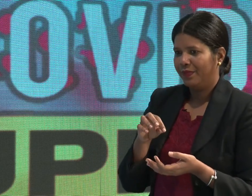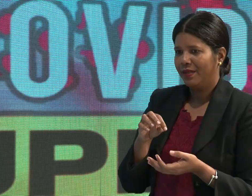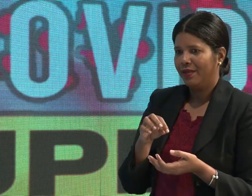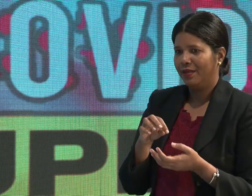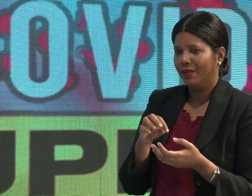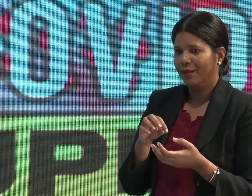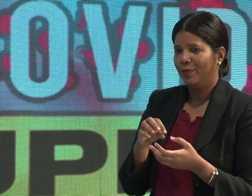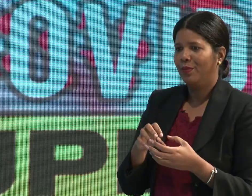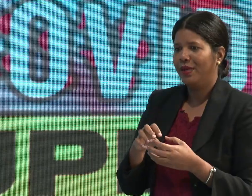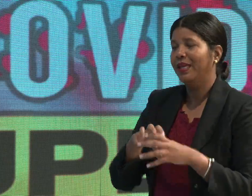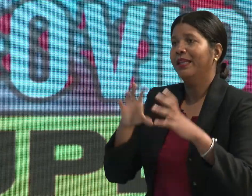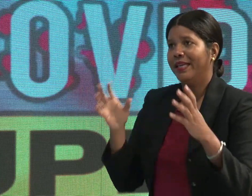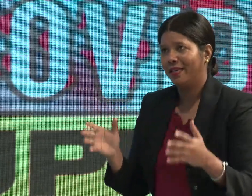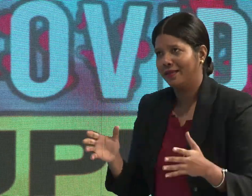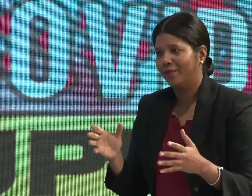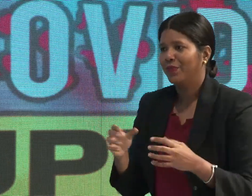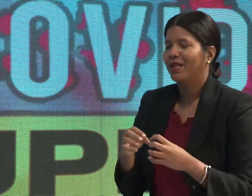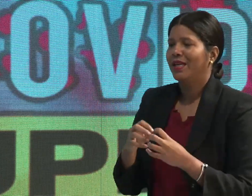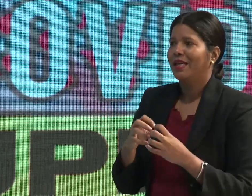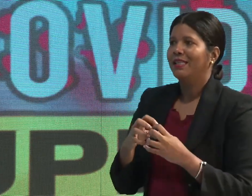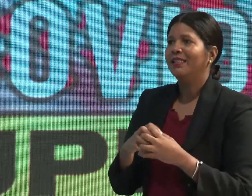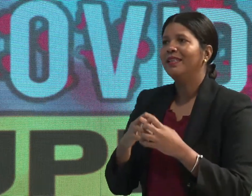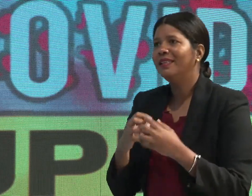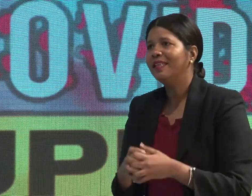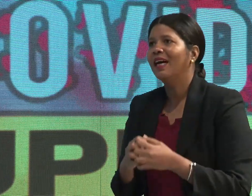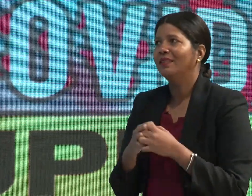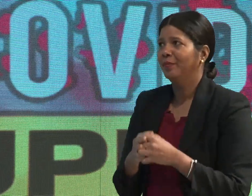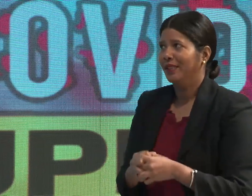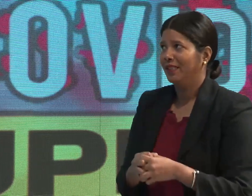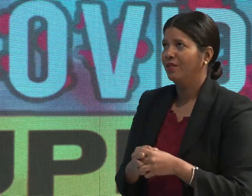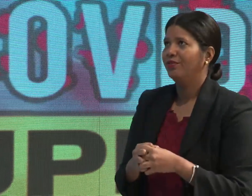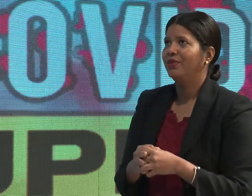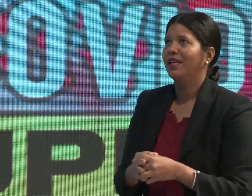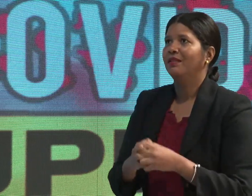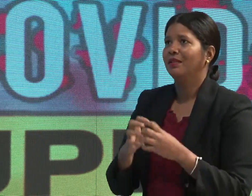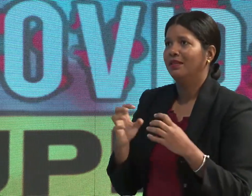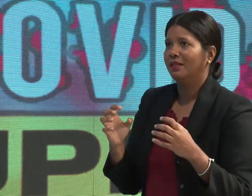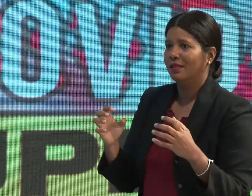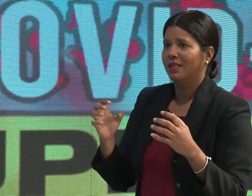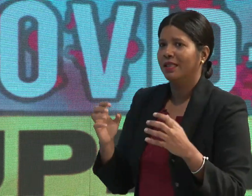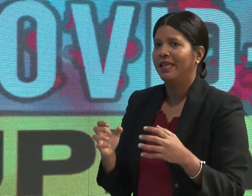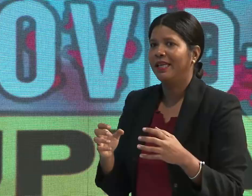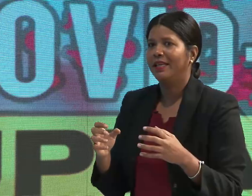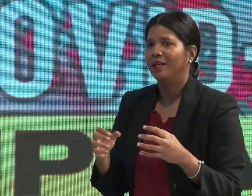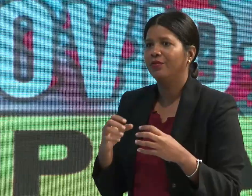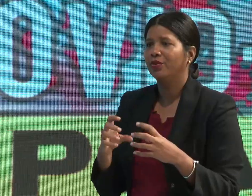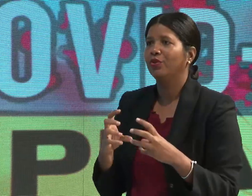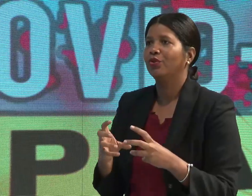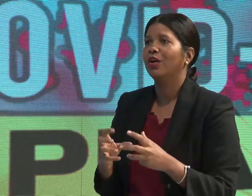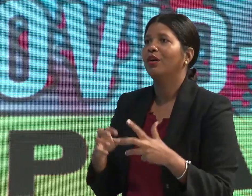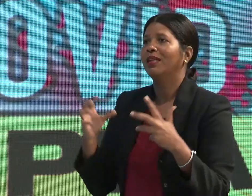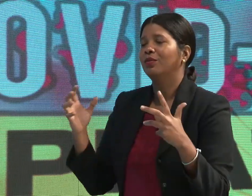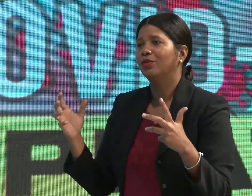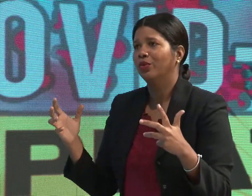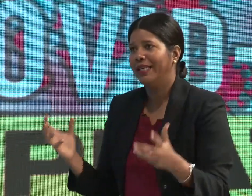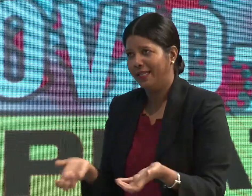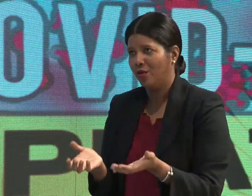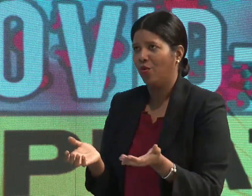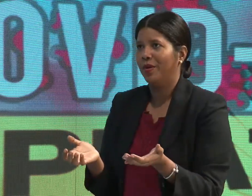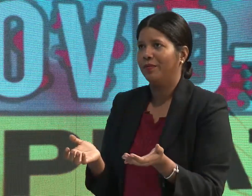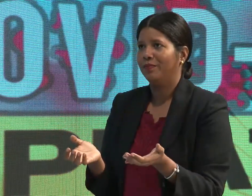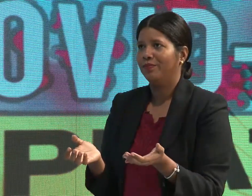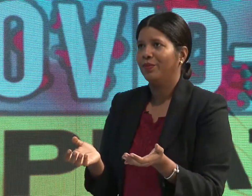beantwoorden. Heel eerlijk. Niet iedereen had het belief dat de regering ervoor zou zorgen dat we